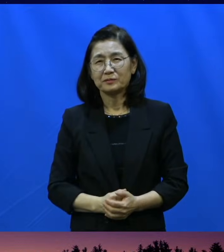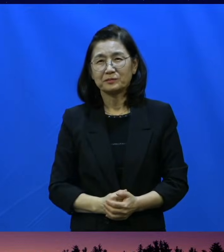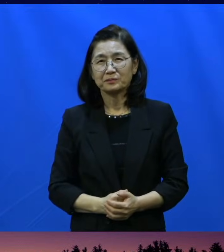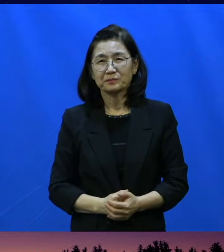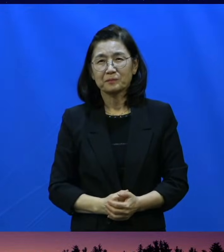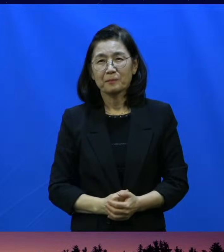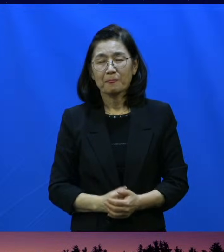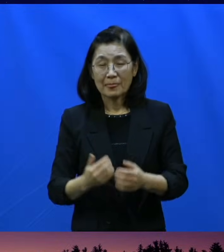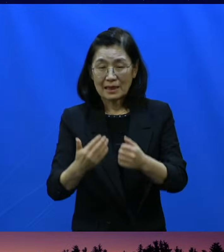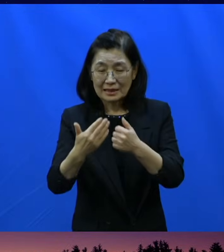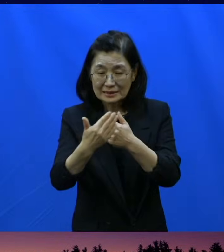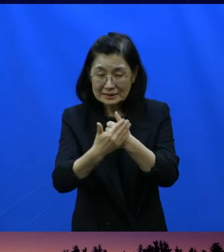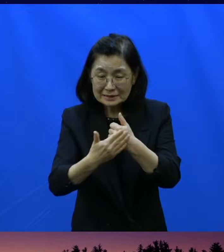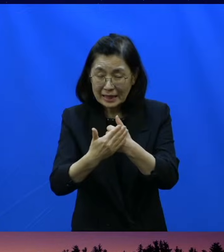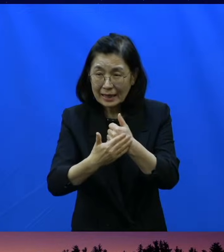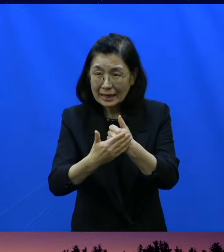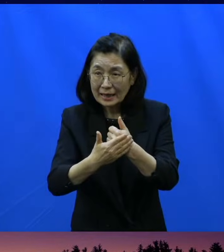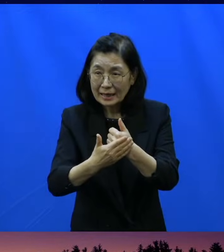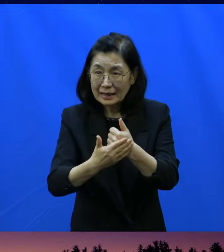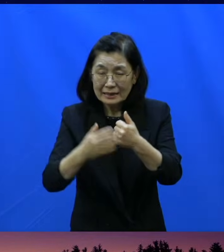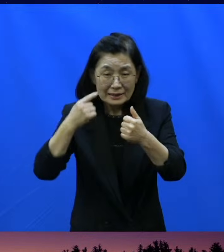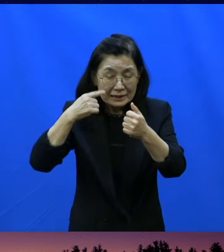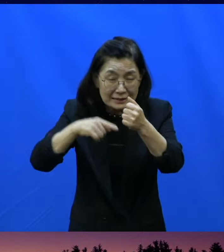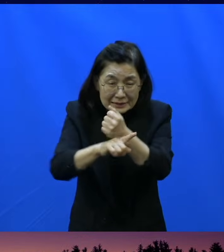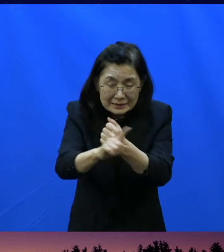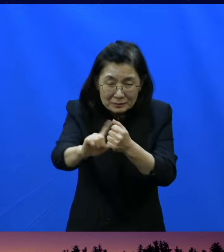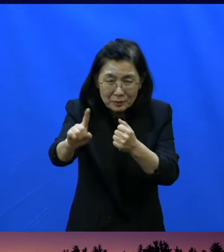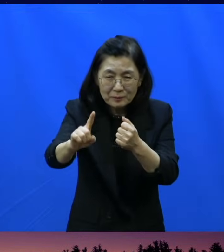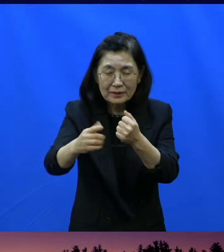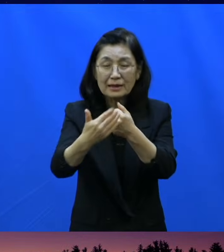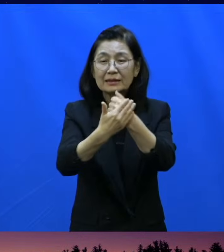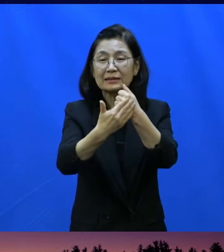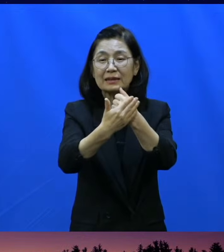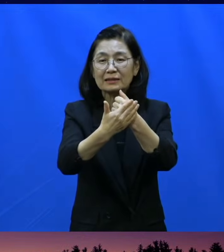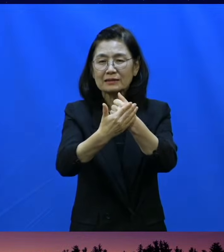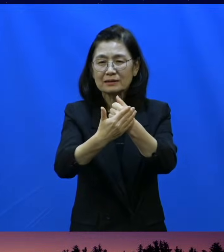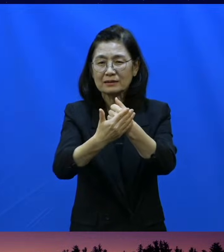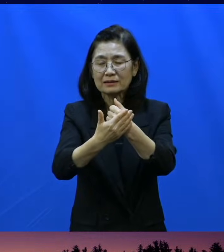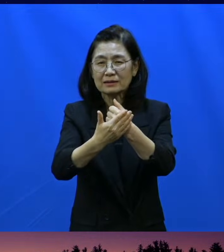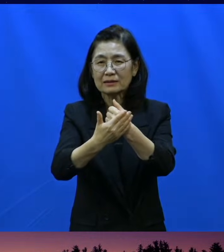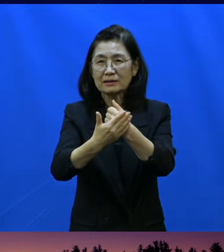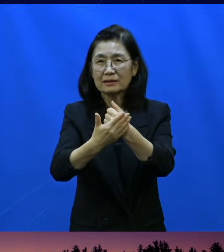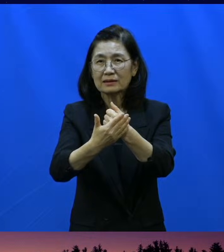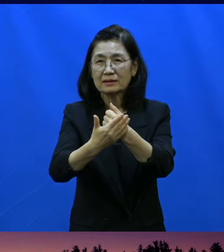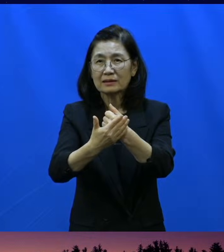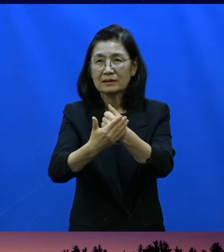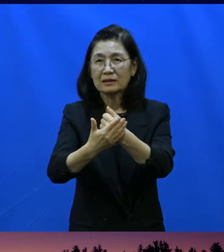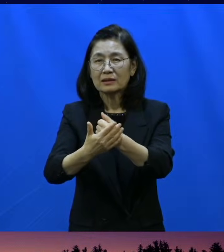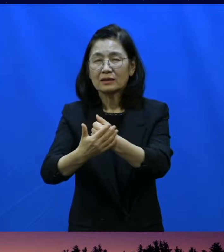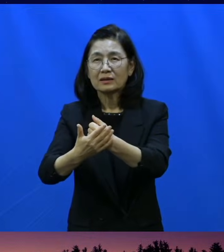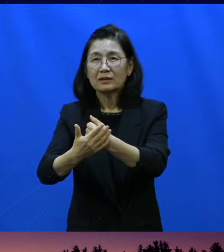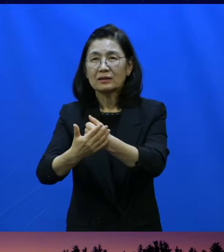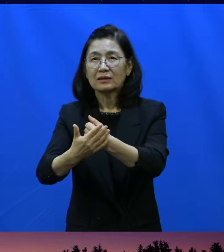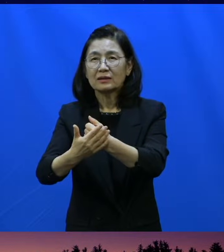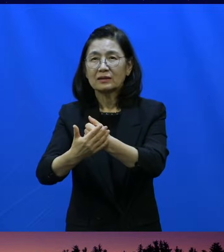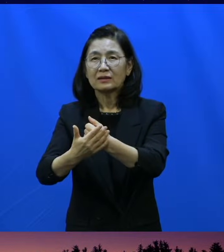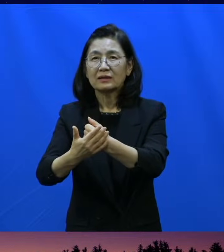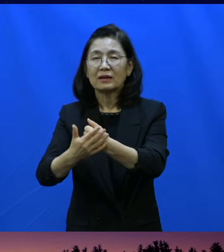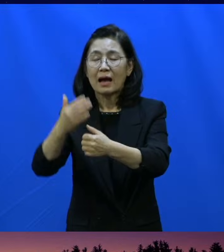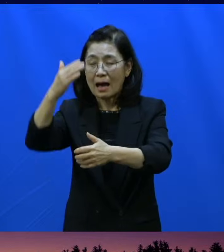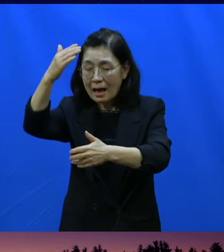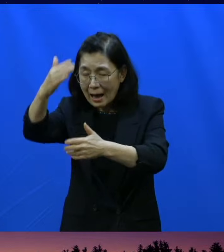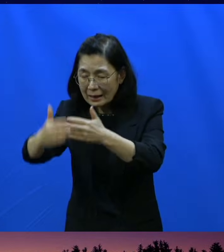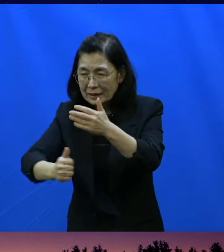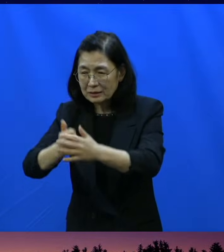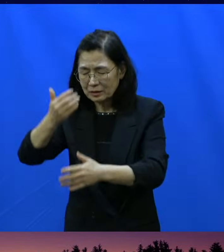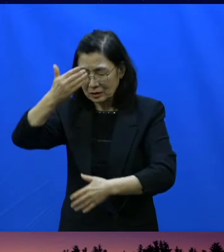압니다, 그죠? 아무런 자격이 없는 자에게 거저 주시는 하나님의 일방적인 호의,